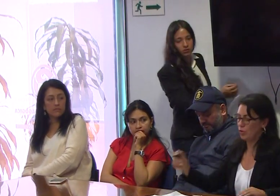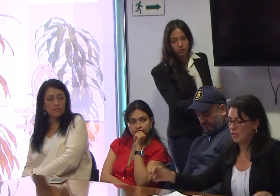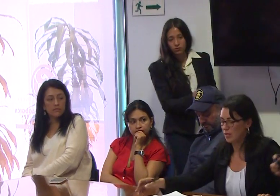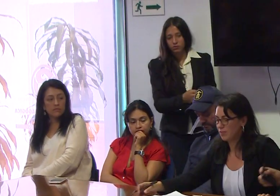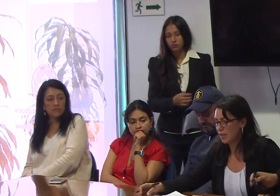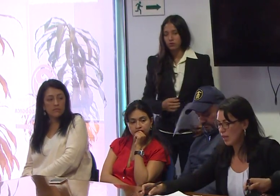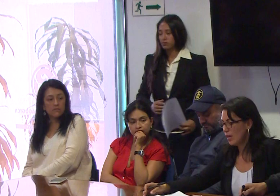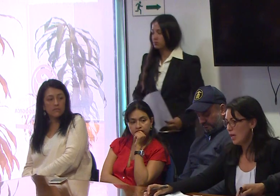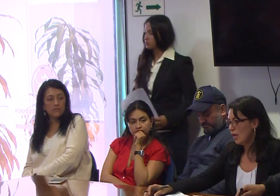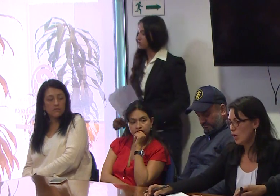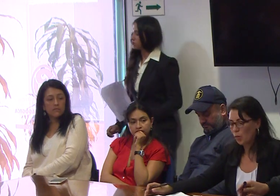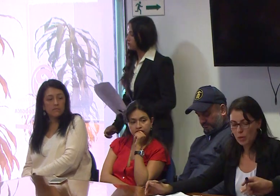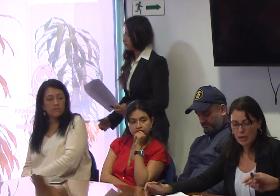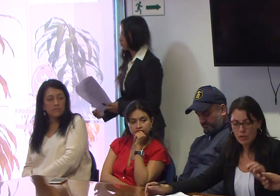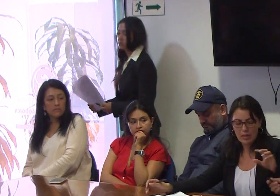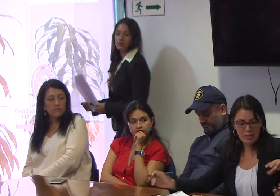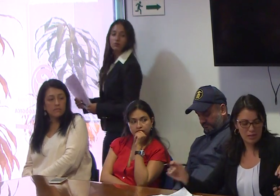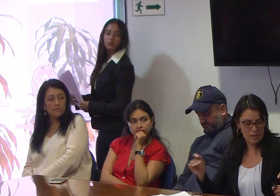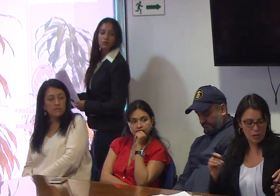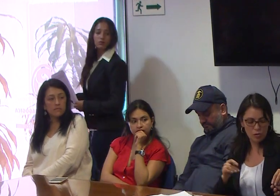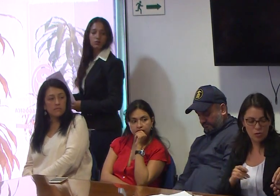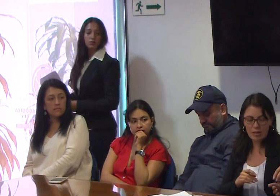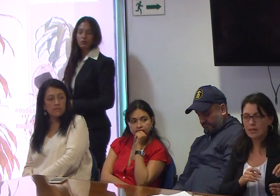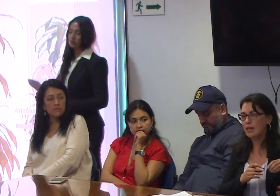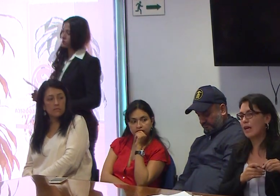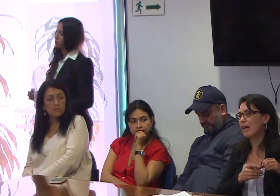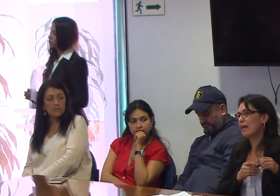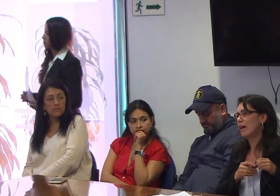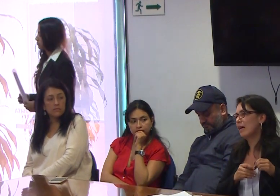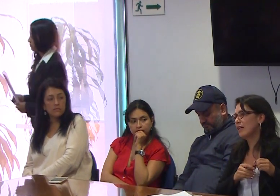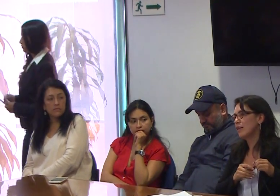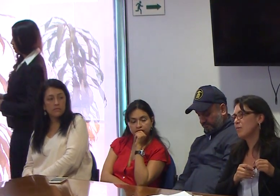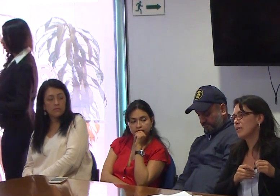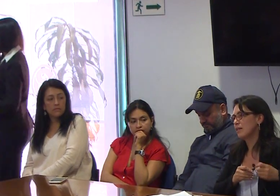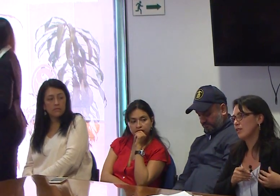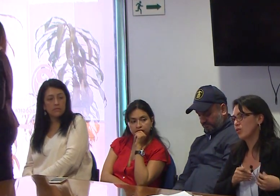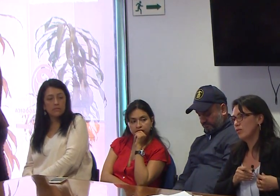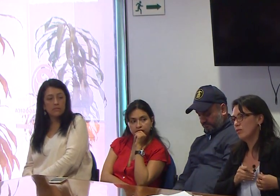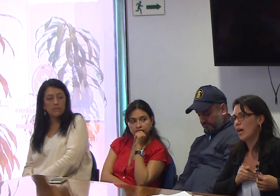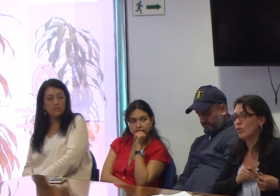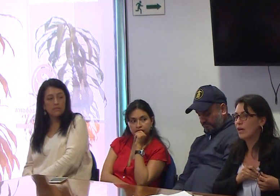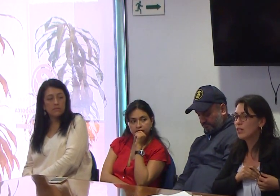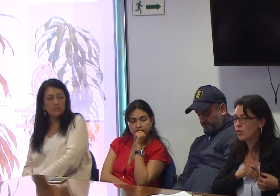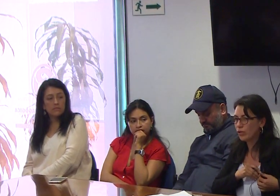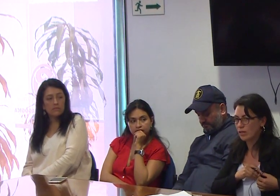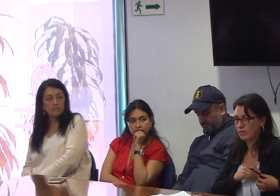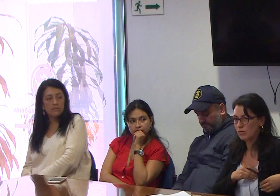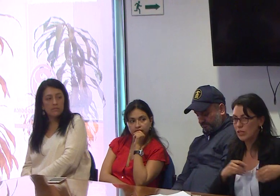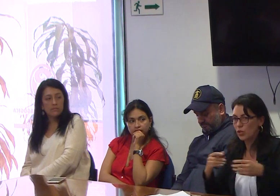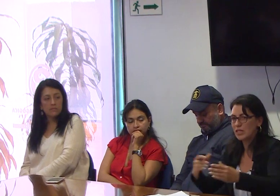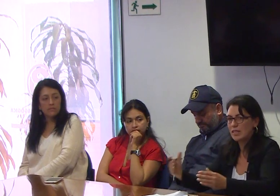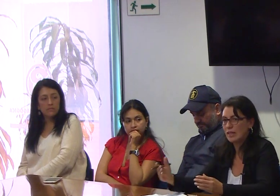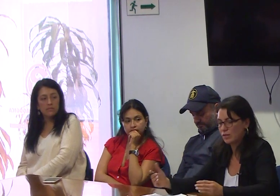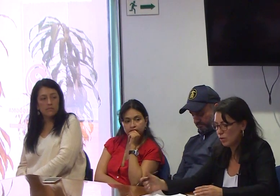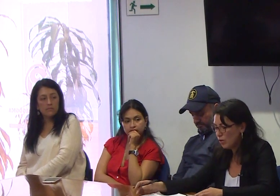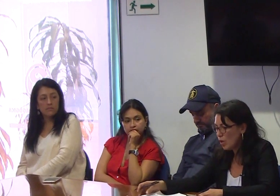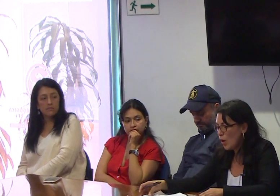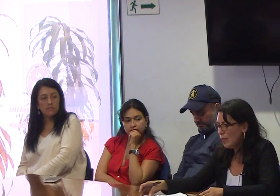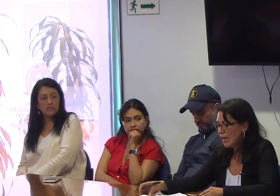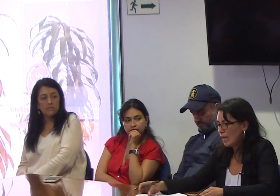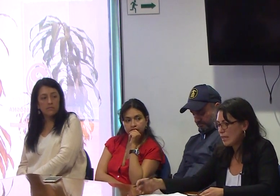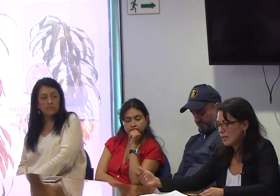Varias cosas. Lo primero es reconocer que en cada línea de investigación hay una historia, una historicidad,